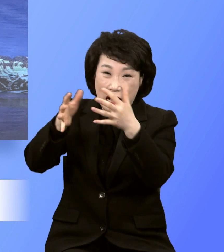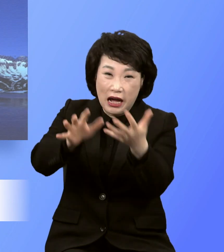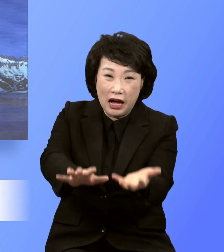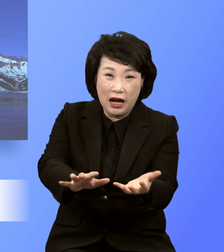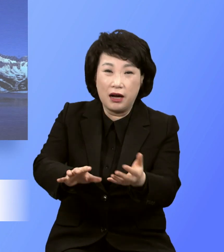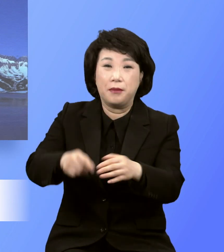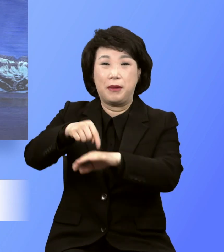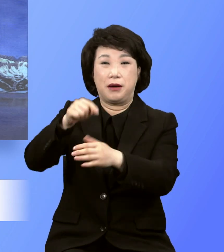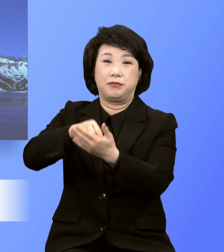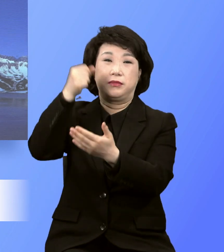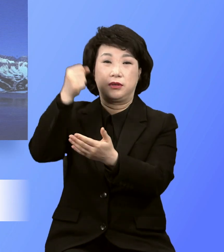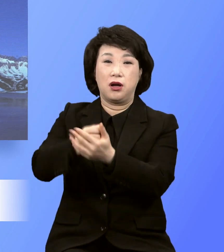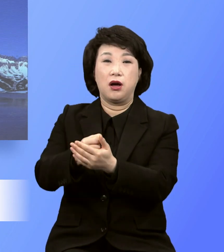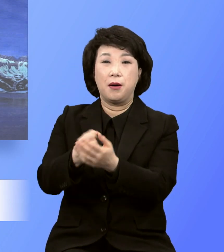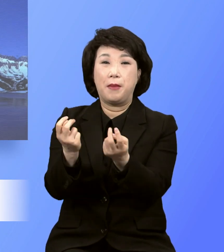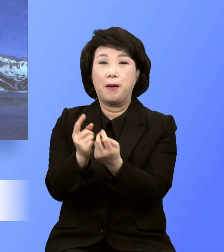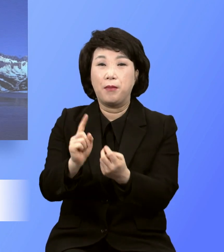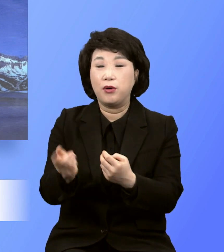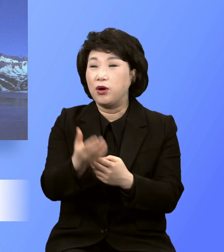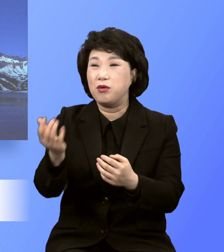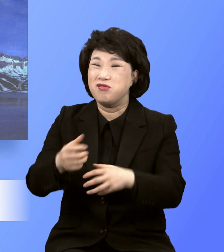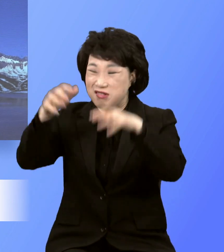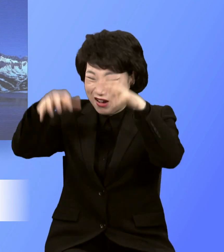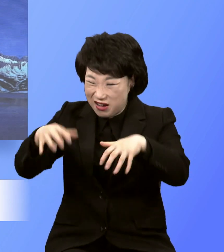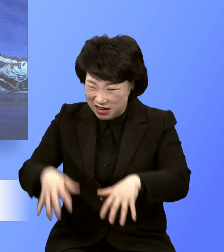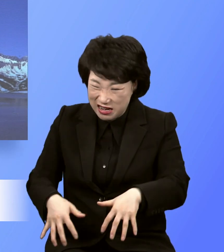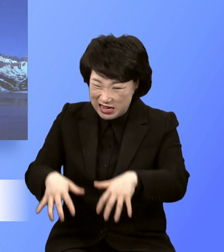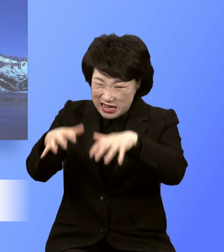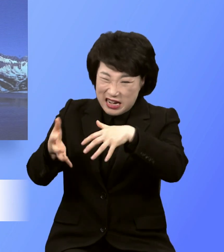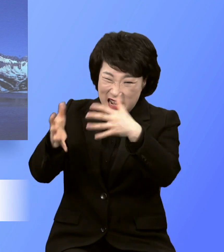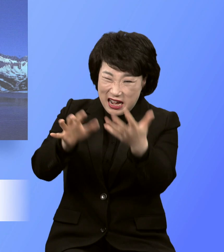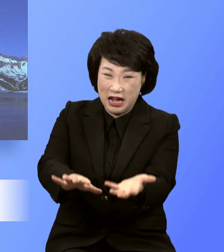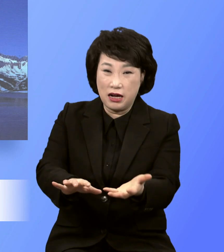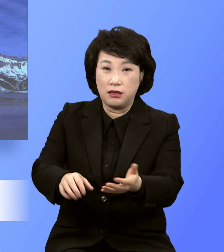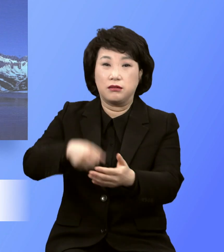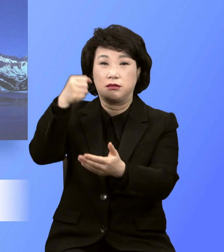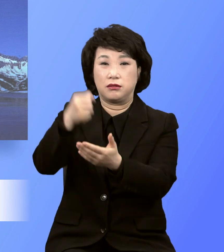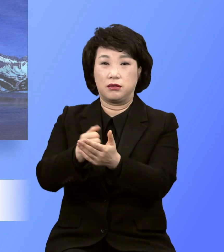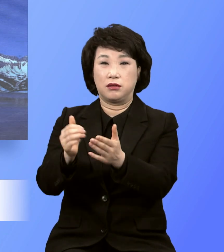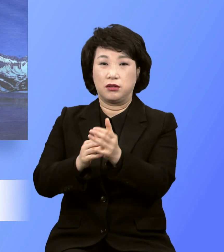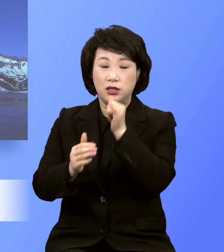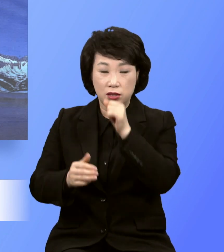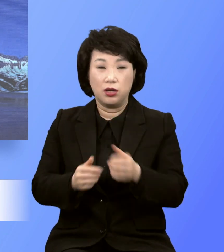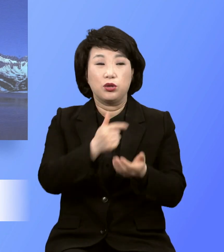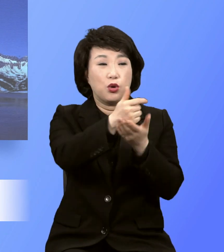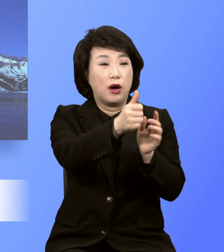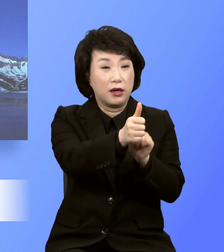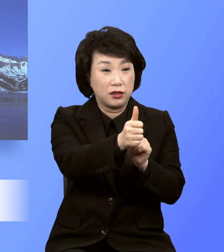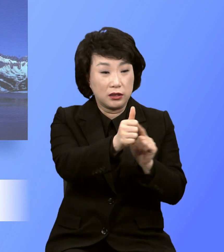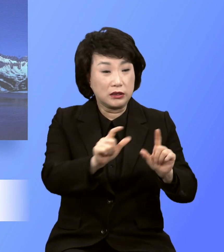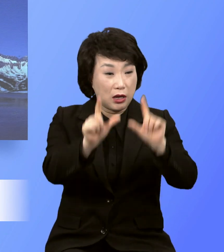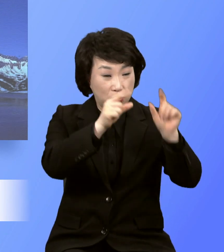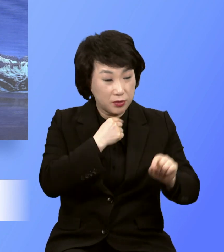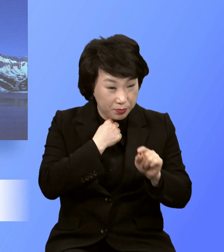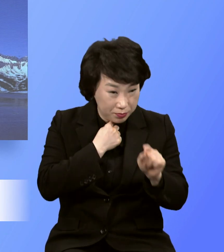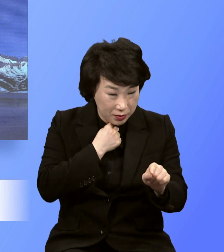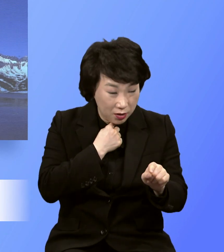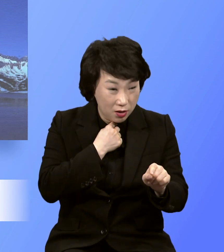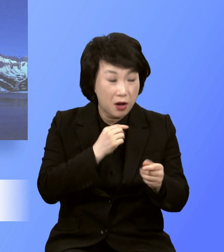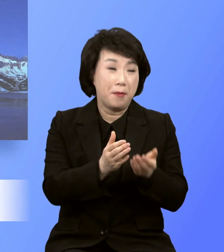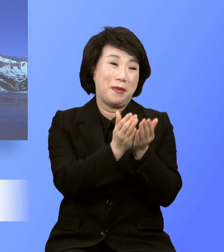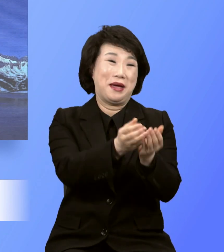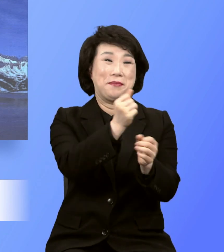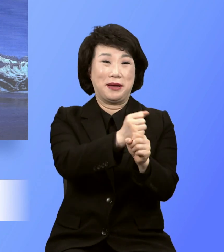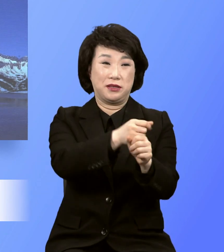작정했다. 뭘로? 홍수로 아주 다 쓸어버리기로 작정했다. 너는 살고 싶으면 방주를